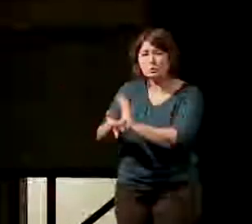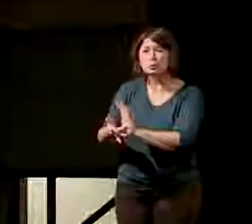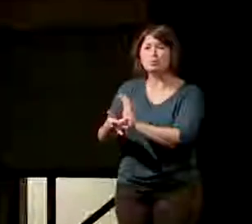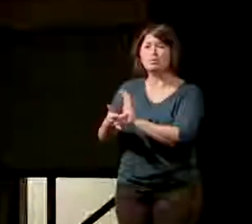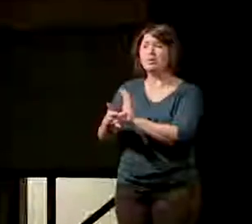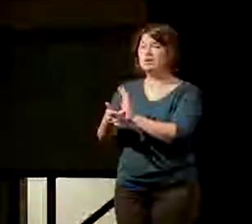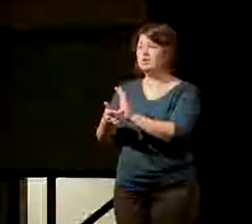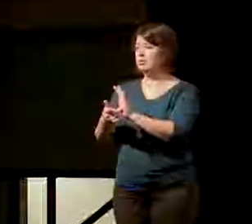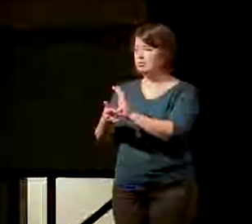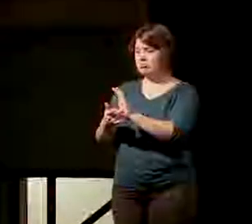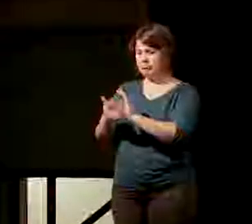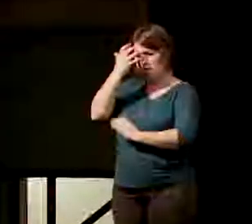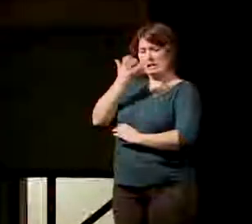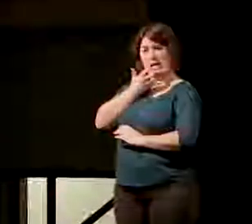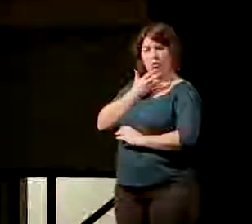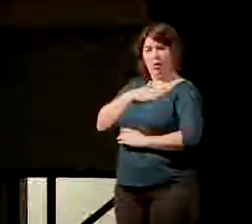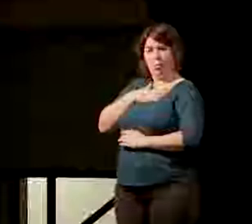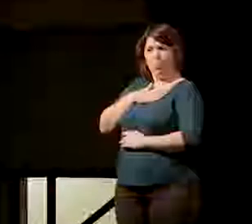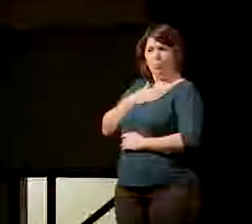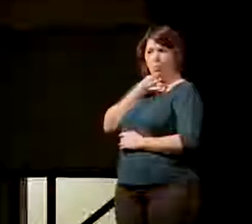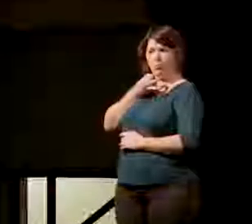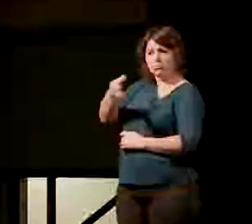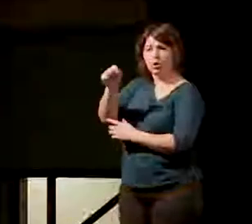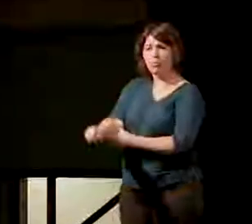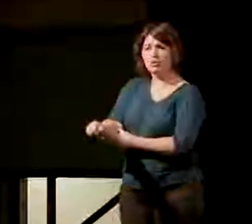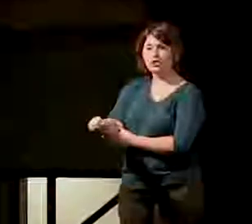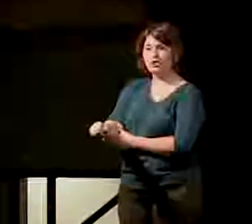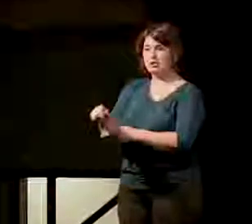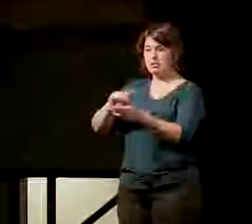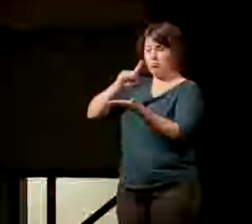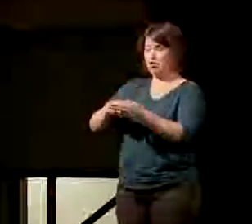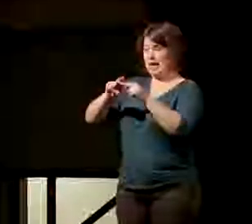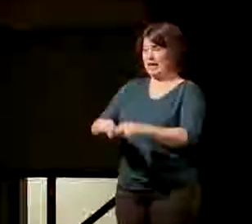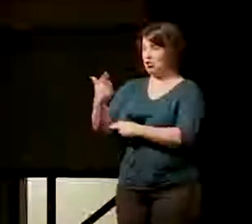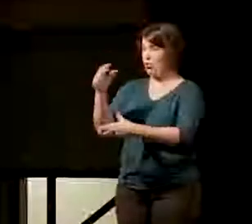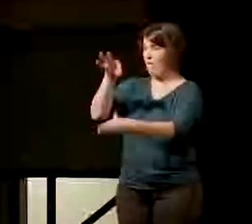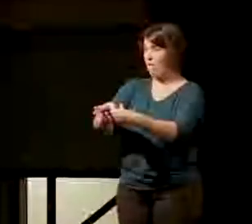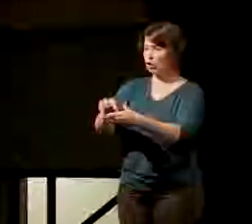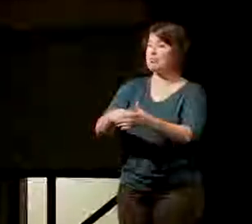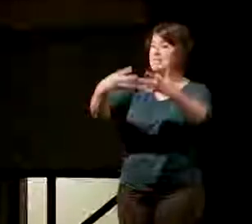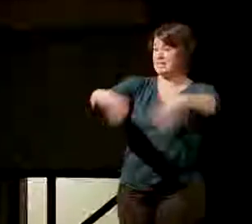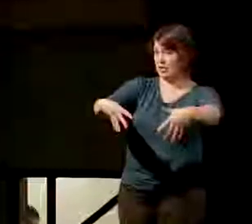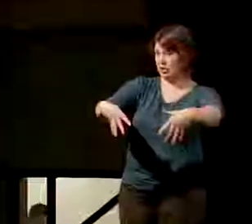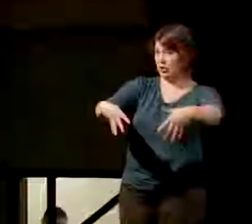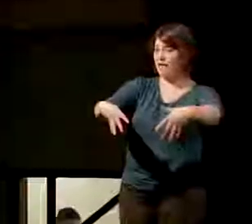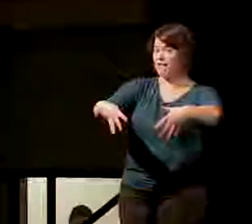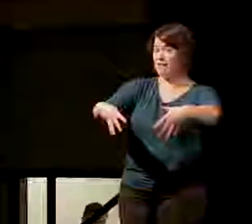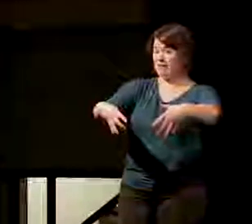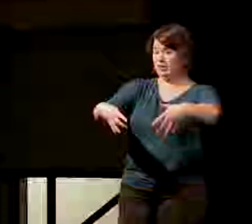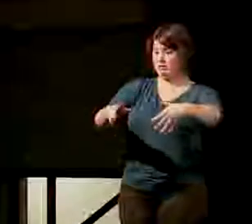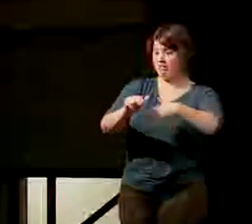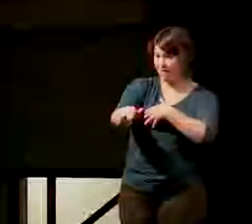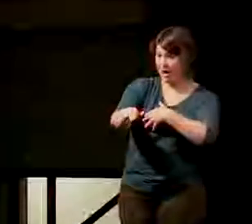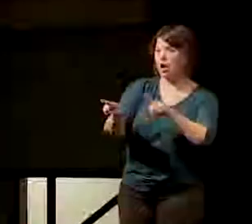toutes les collectivités, le sérieux m'oblige à vous dire qu'il y a encore 2 budgets à voter, celui de 2019 à exécuter,